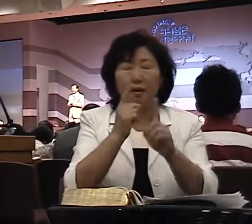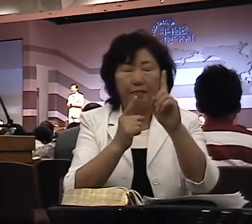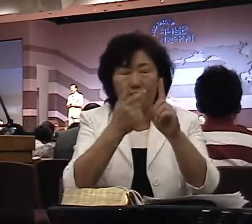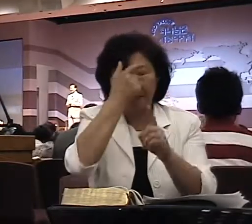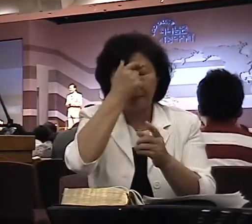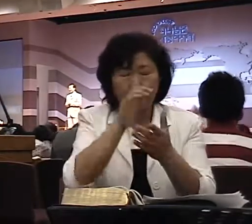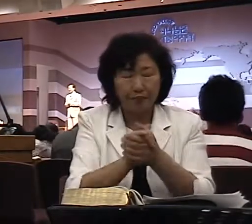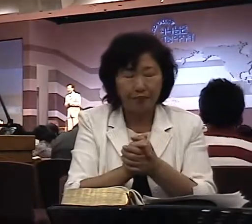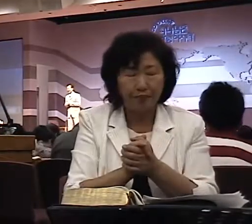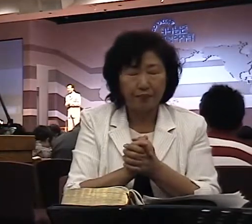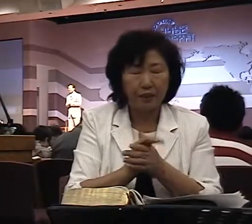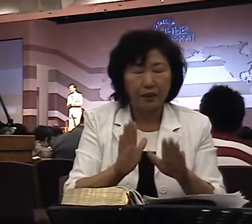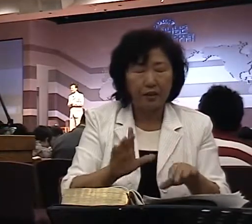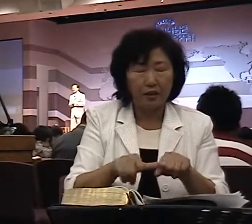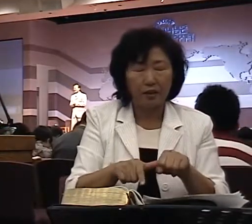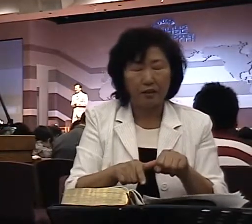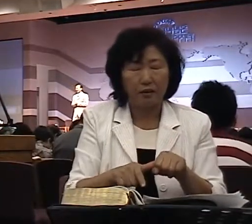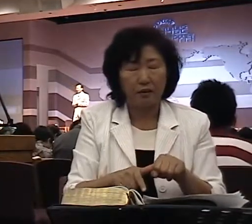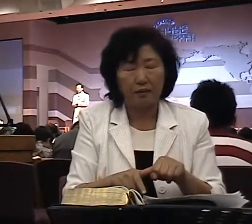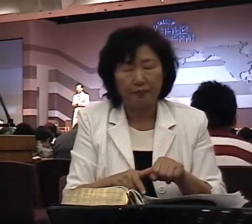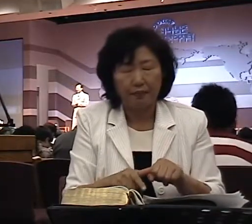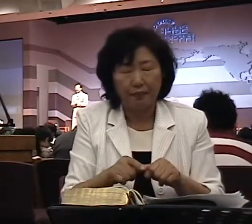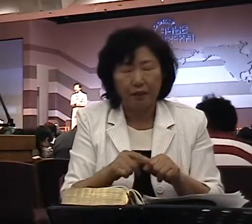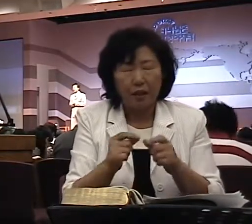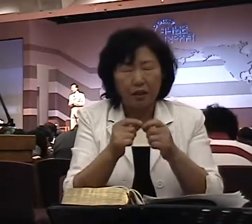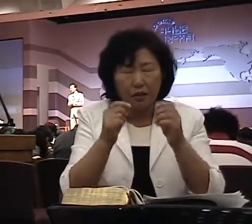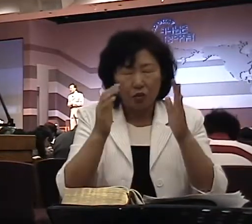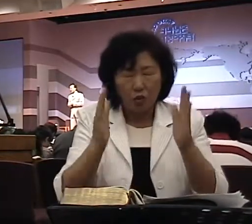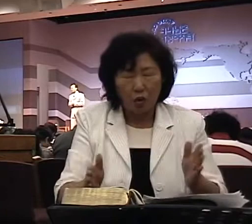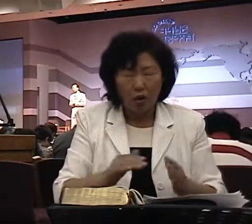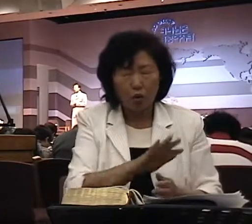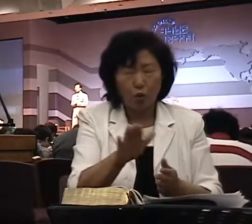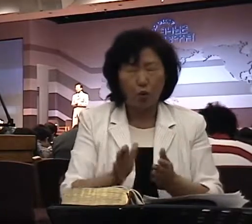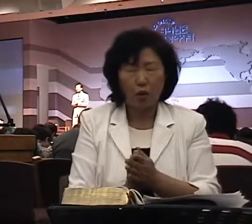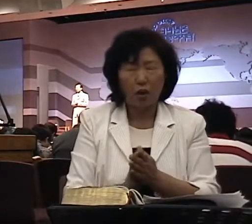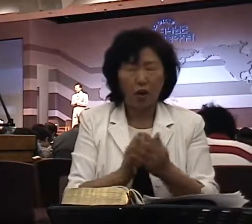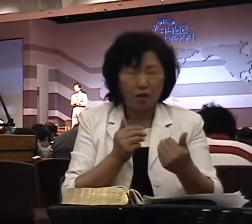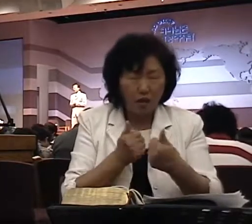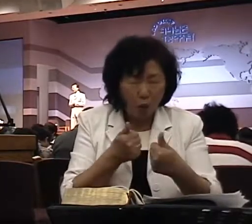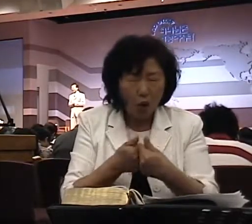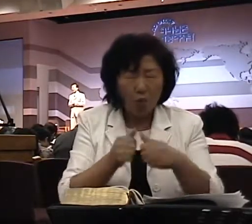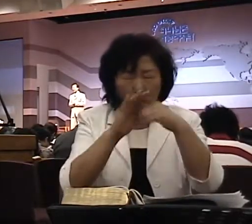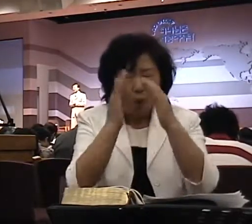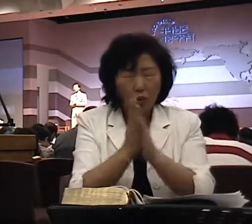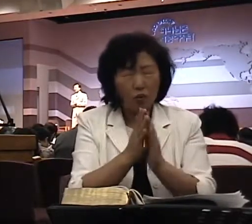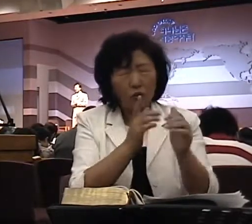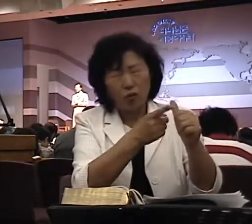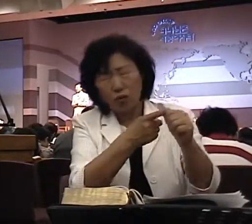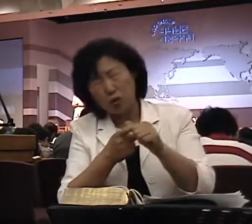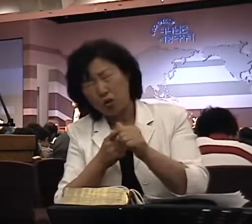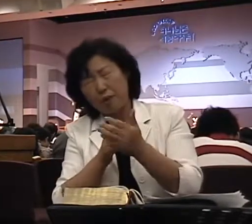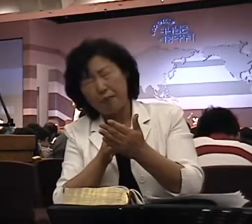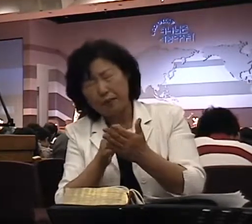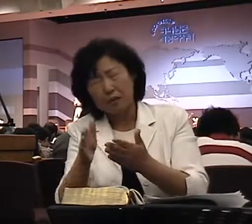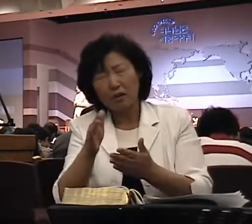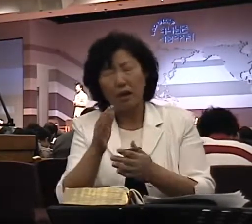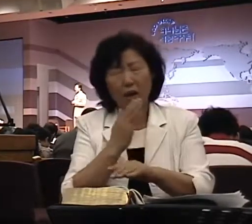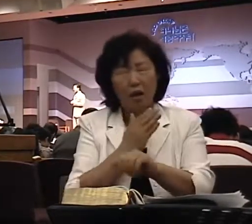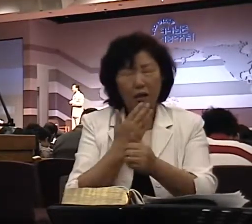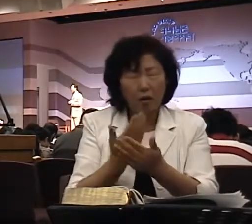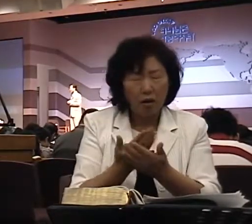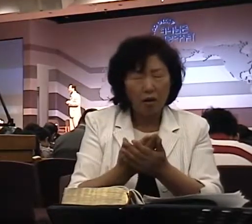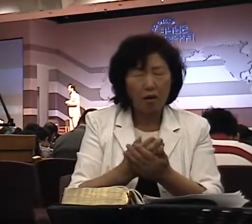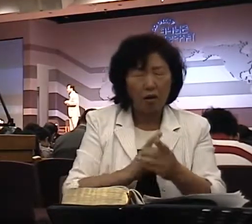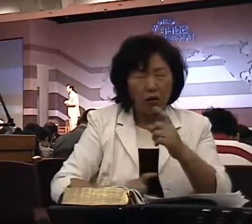우리 이 시간에 하나님, 그동안 우리가 싸우고 있는 이 모든 유혹을 물리치게 해달라. 더